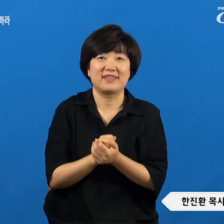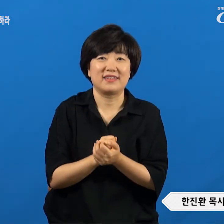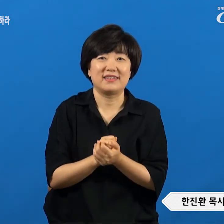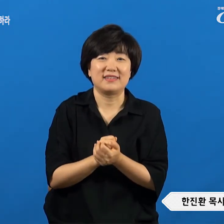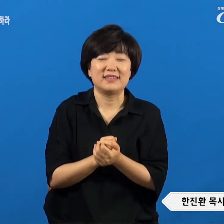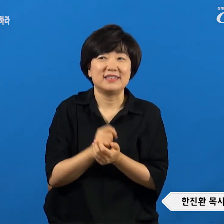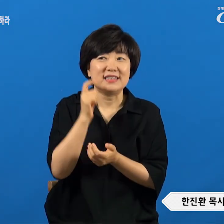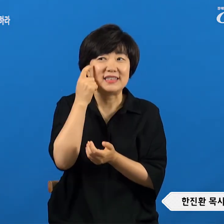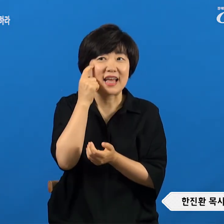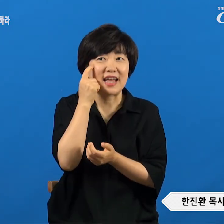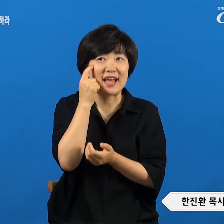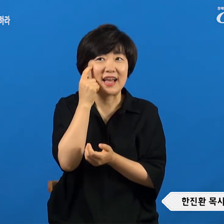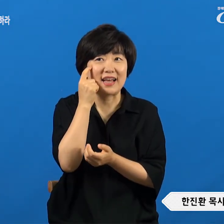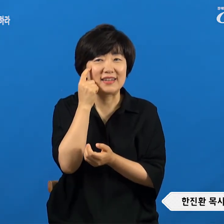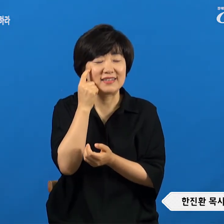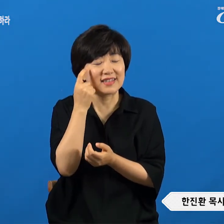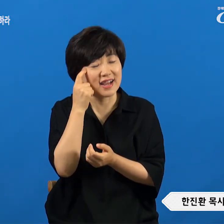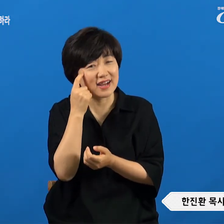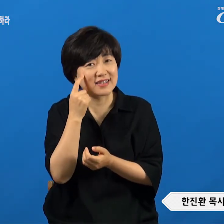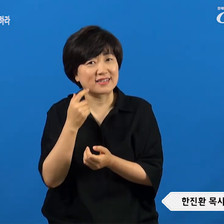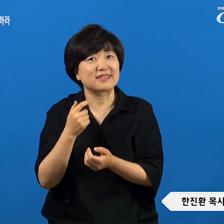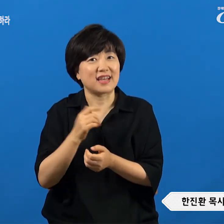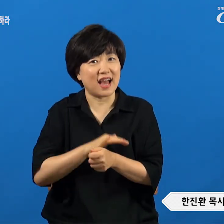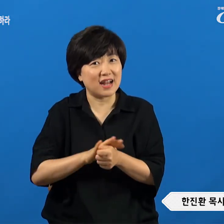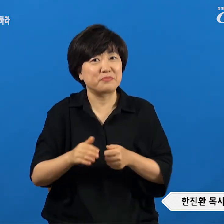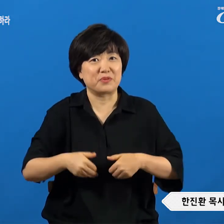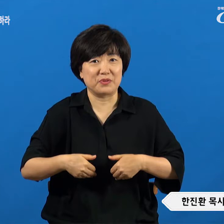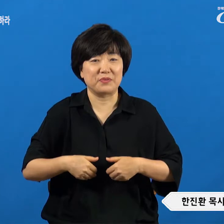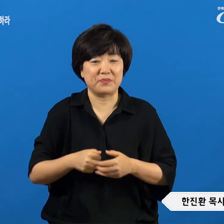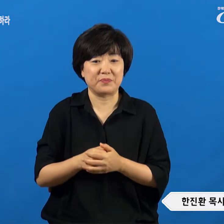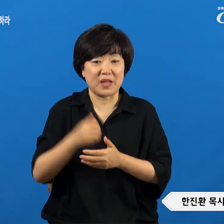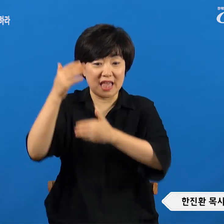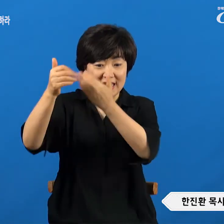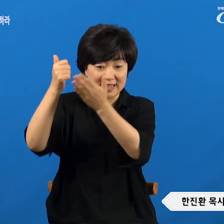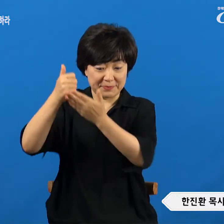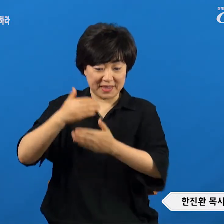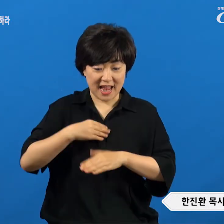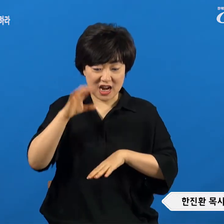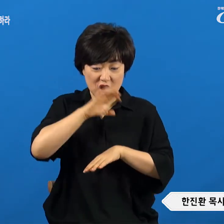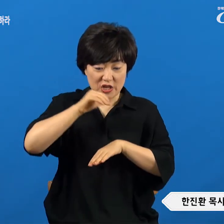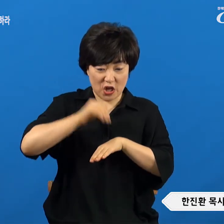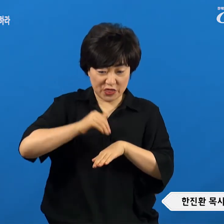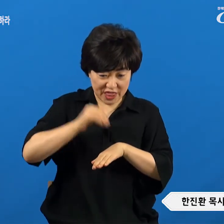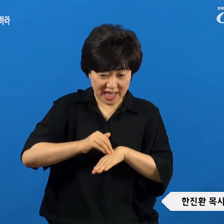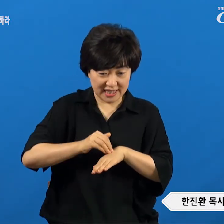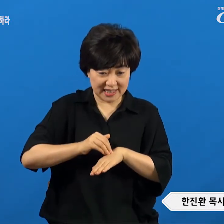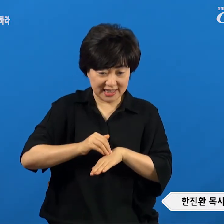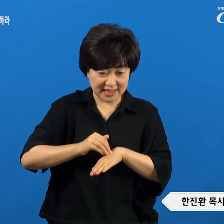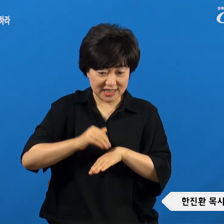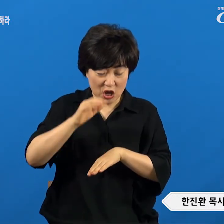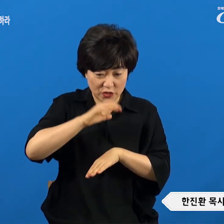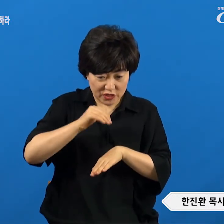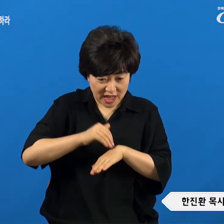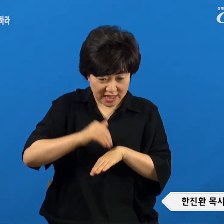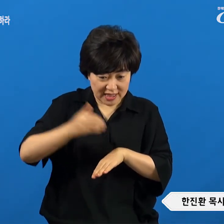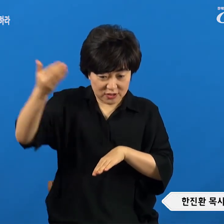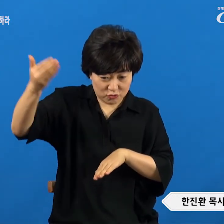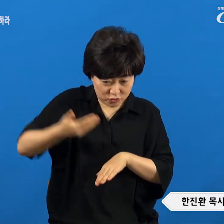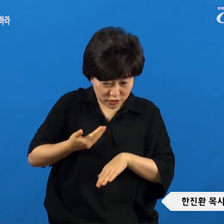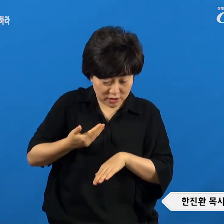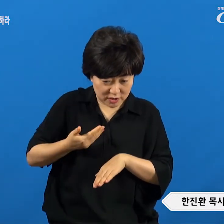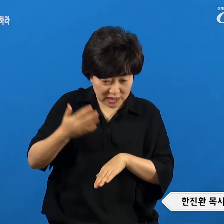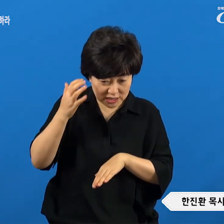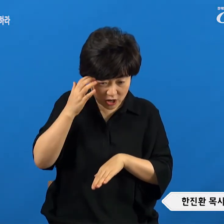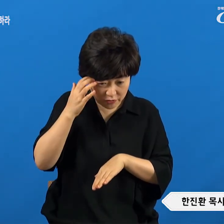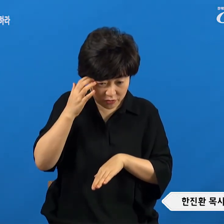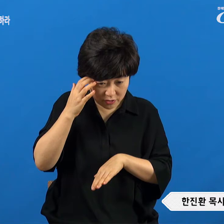생각을 잘 하셔야 됩니다. 하나님이 우리를 연단하기 위해서 시련을 주신다면 그 시련을